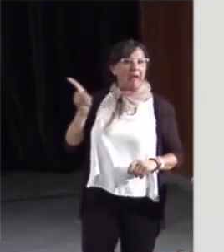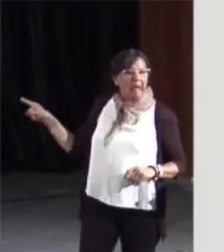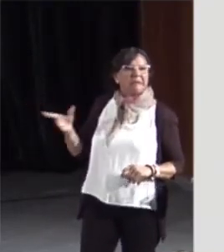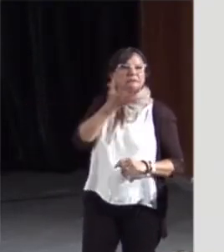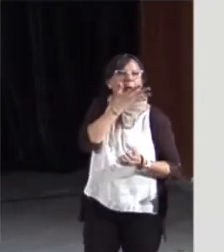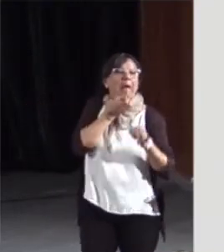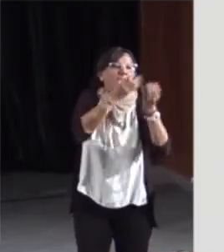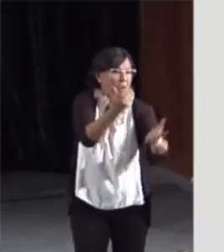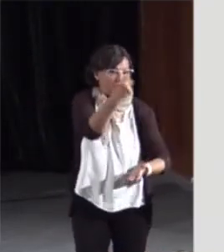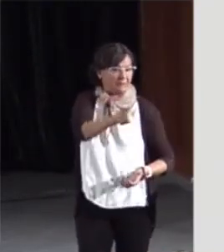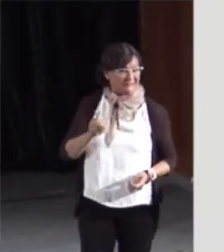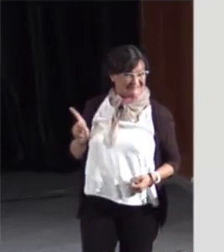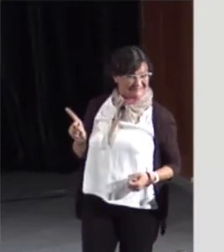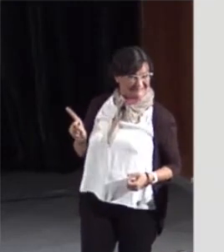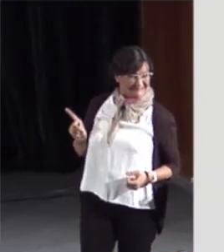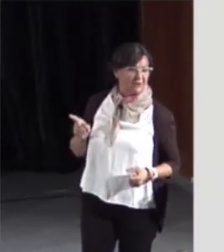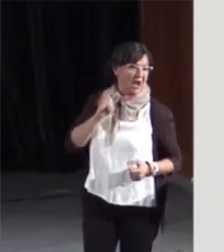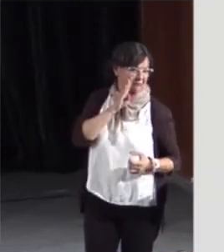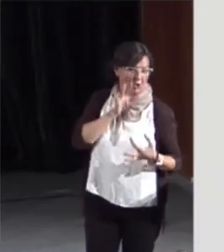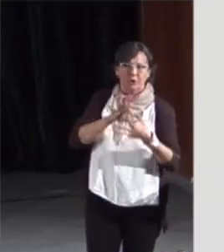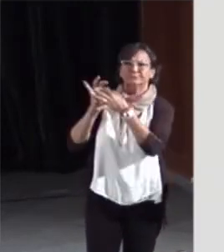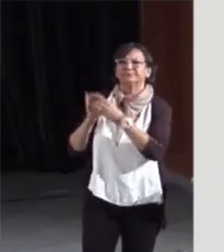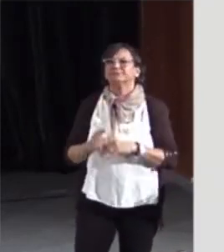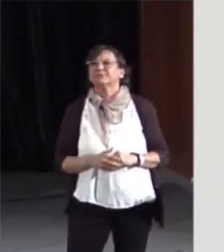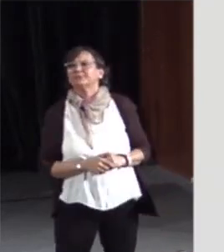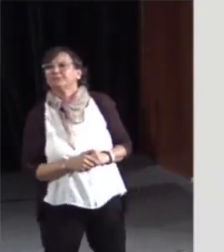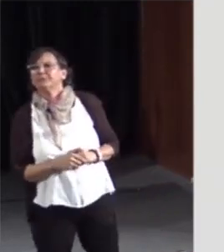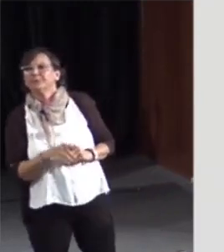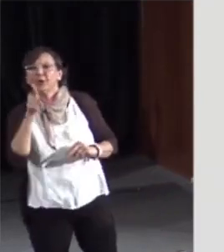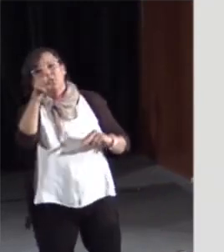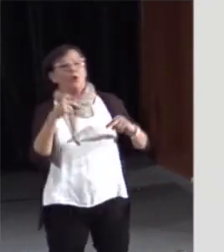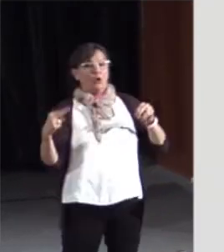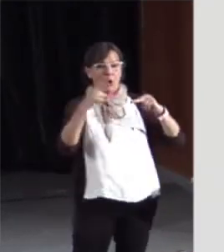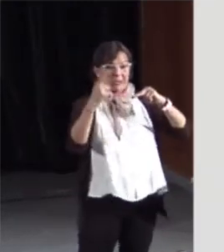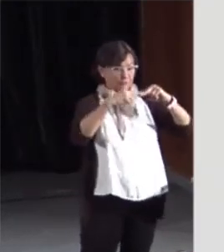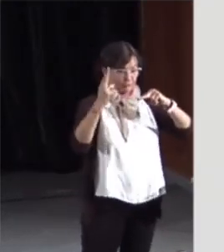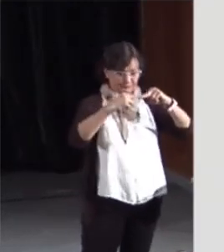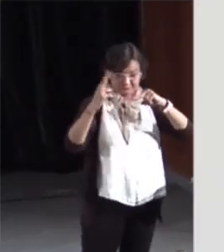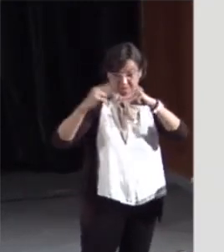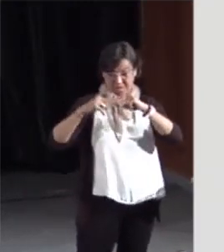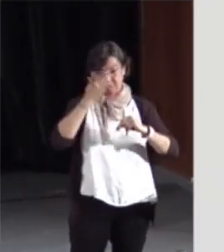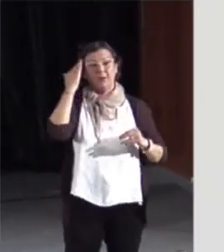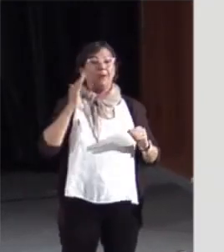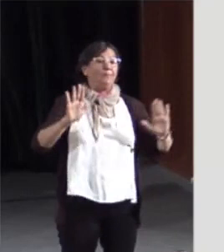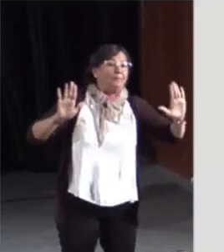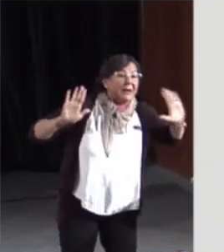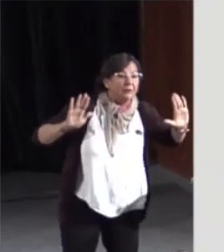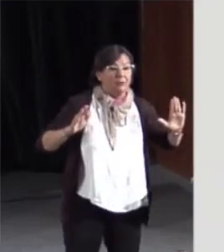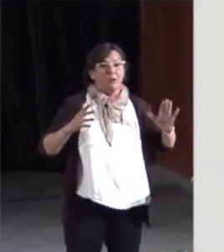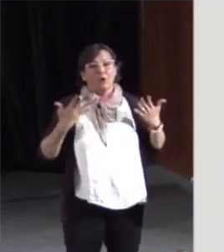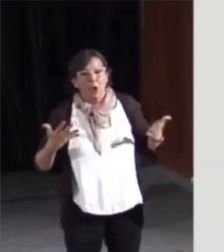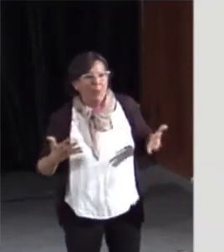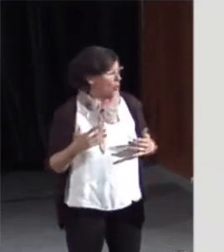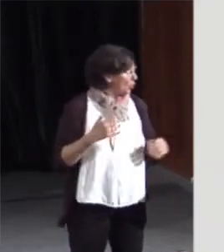signo mismo, hacer uso de un signo deíctico y automáticamente estamos ejerciendo la función